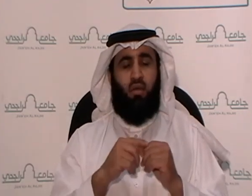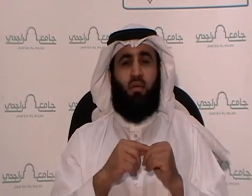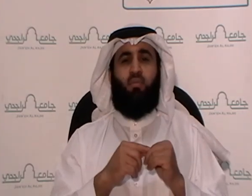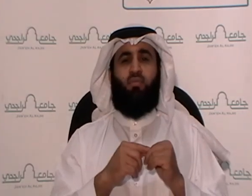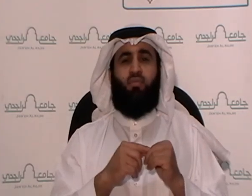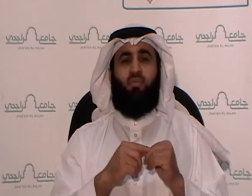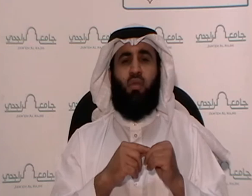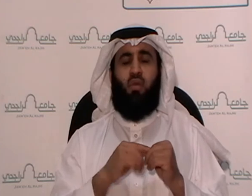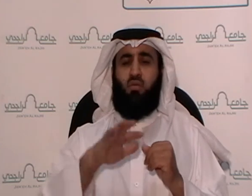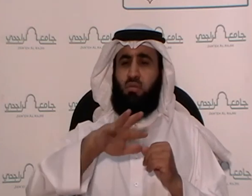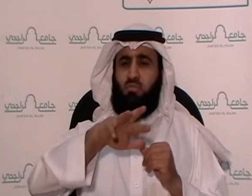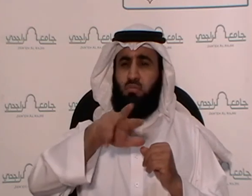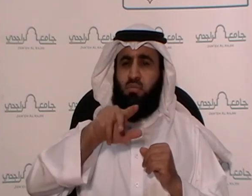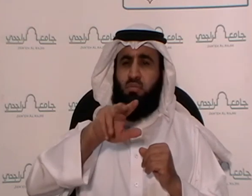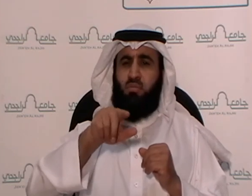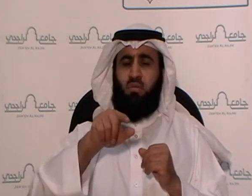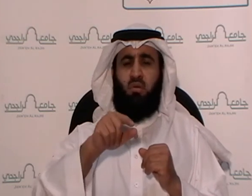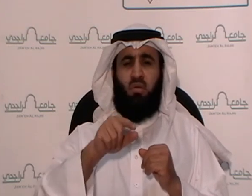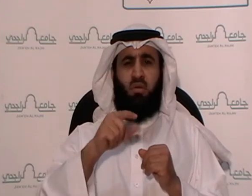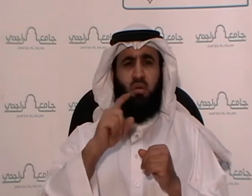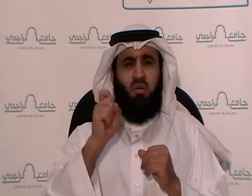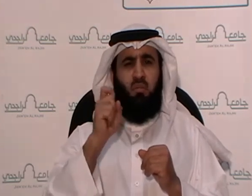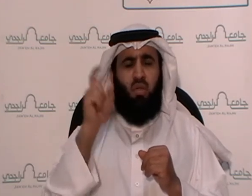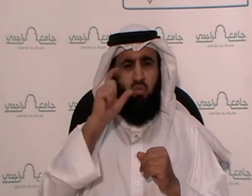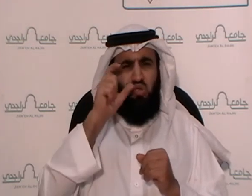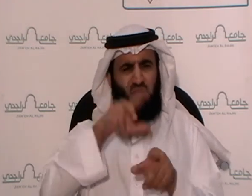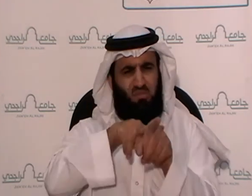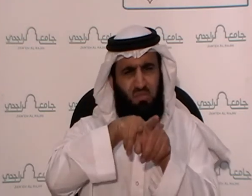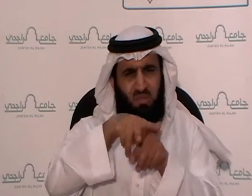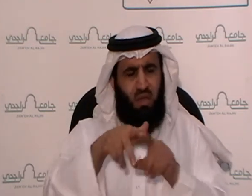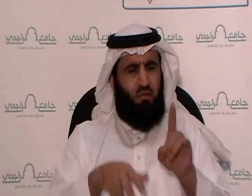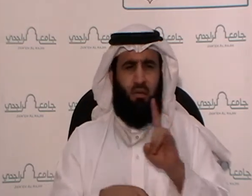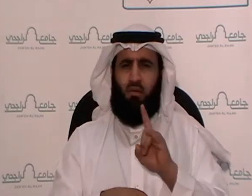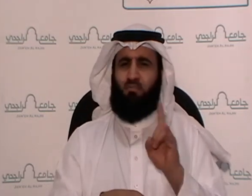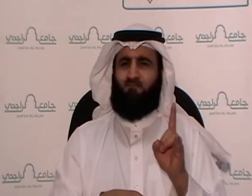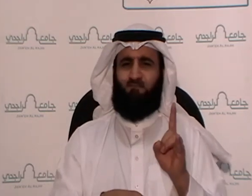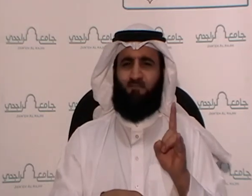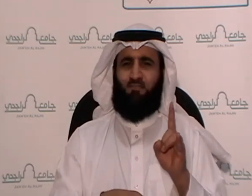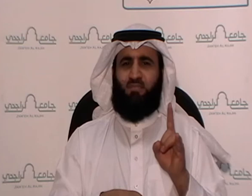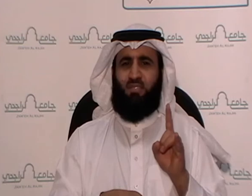عقوبة السرقة قسوة من الإسلام واستخفافا